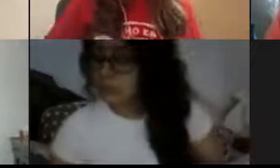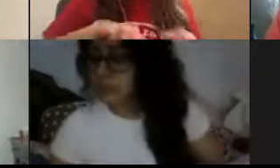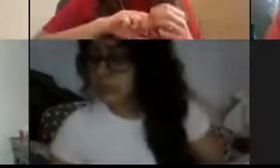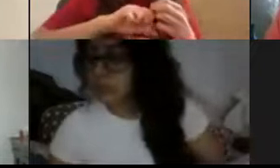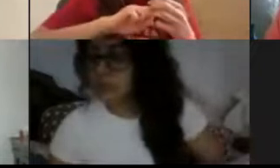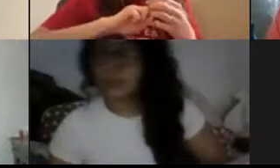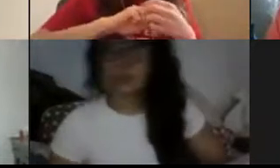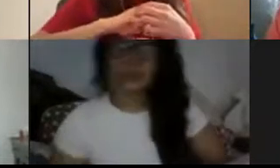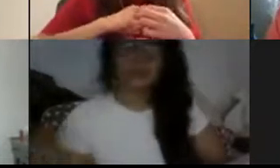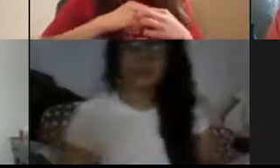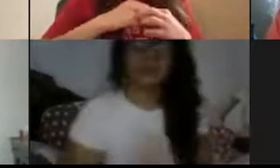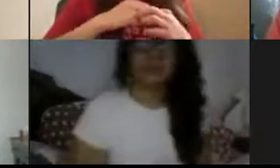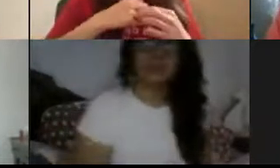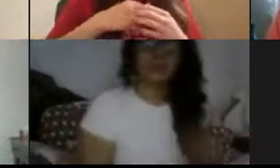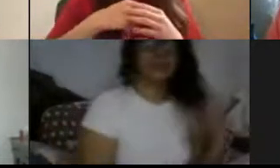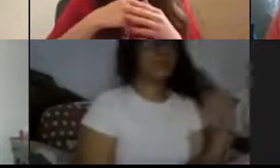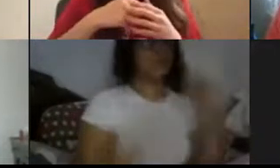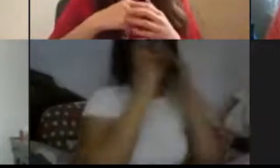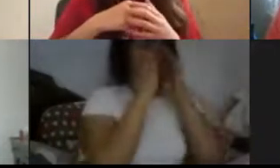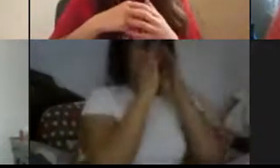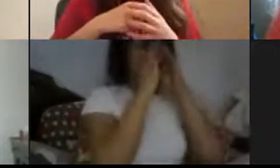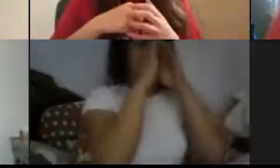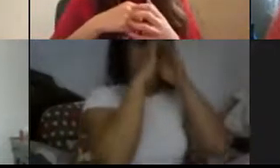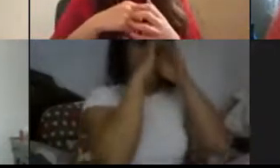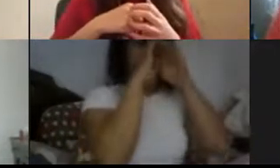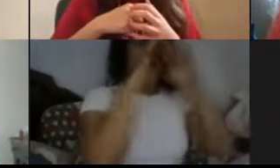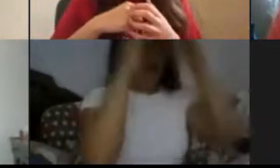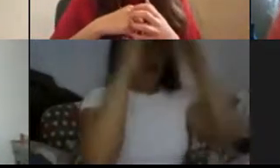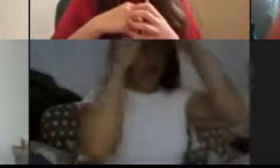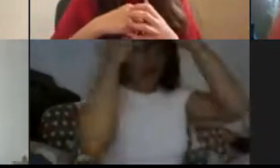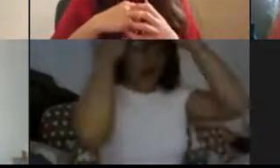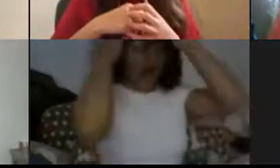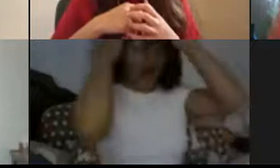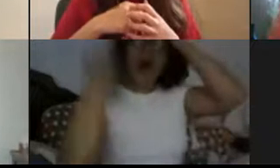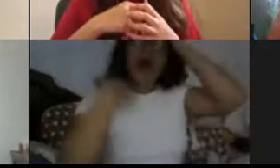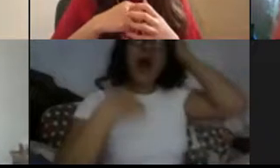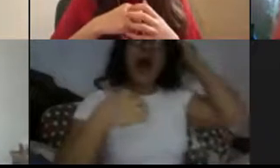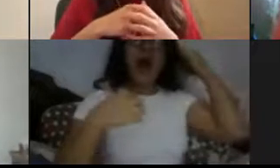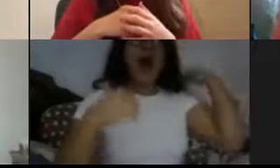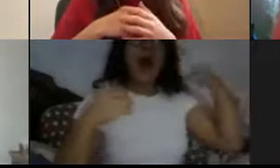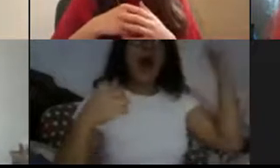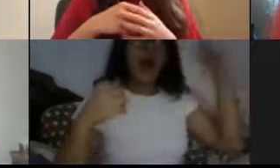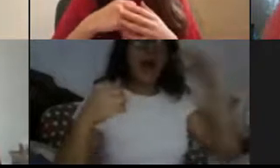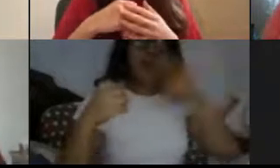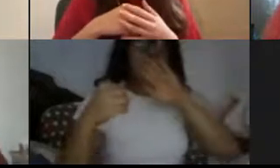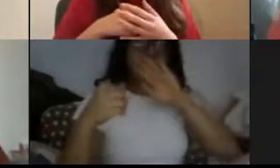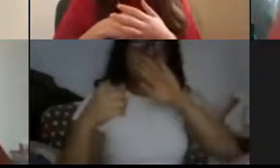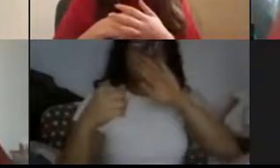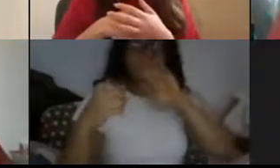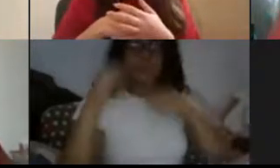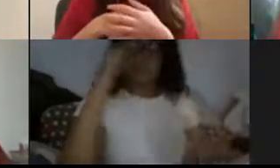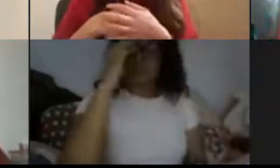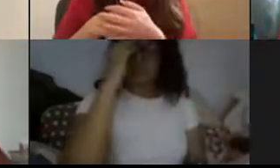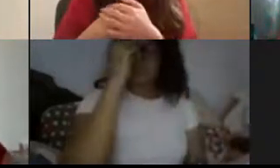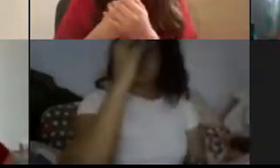están en el género masculino. Masculino. Entonces, por ejemplo, si yo quiero ser tío,